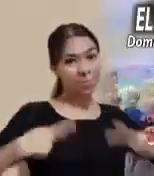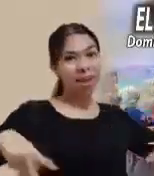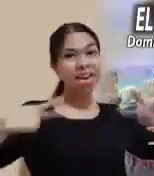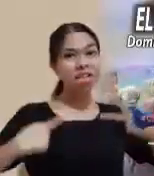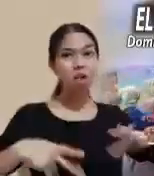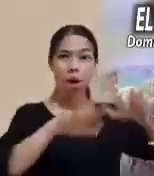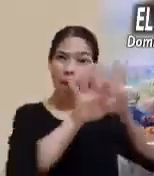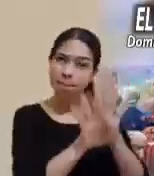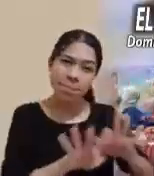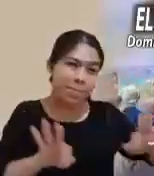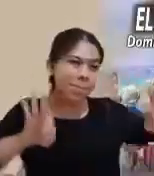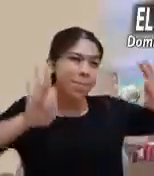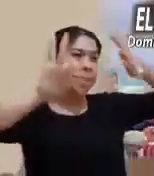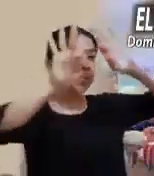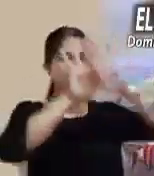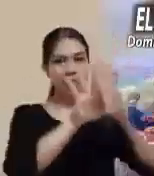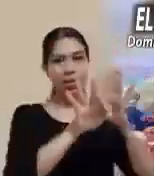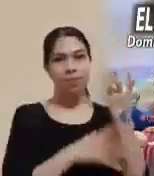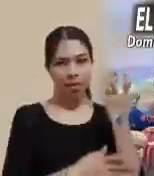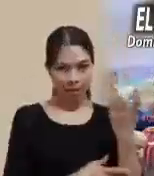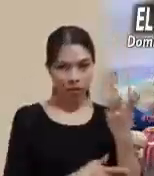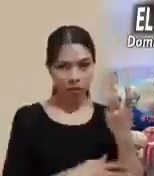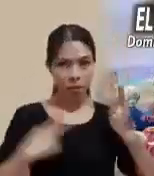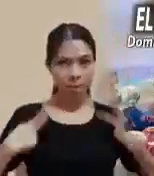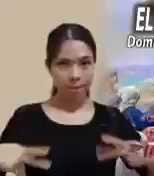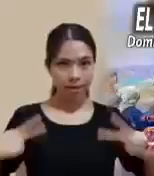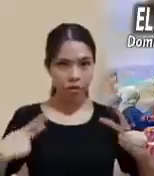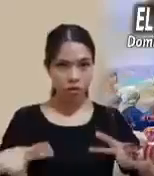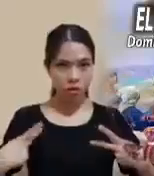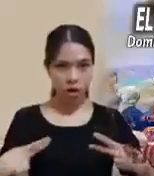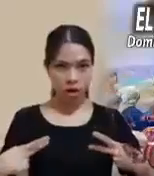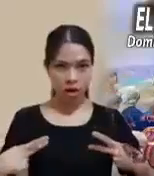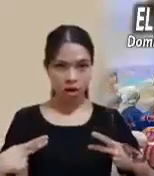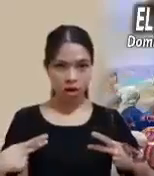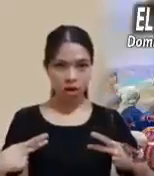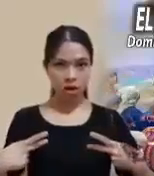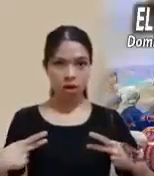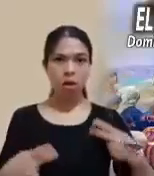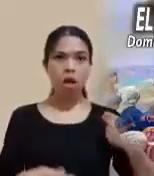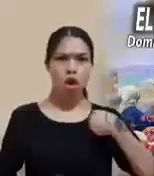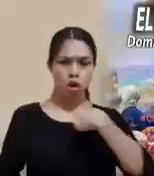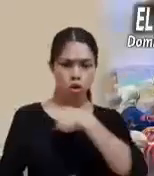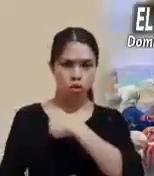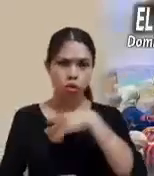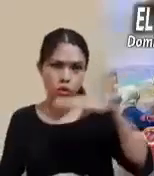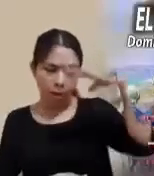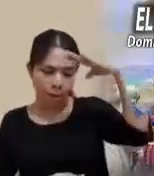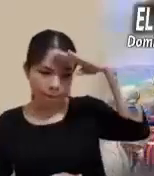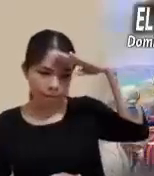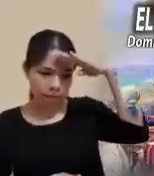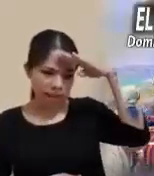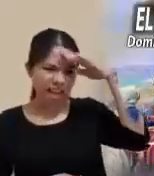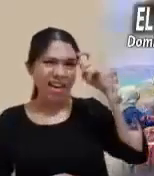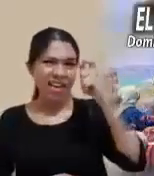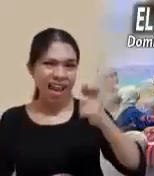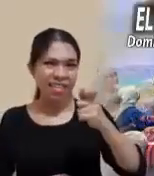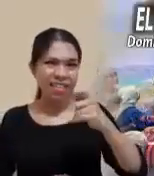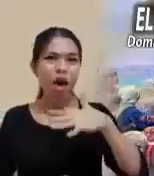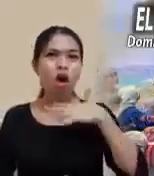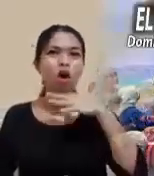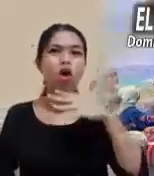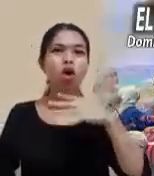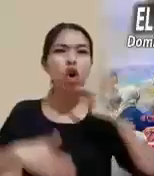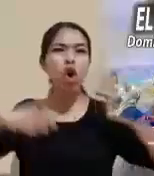de dinero, pero debemos examinarnos bien en nuestros pequeños o grandes fraudes, en la corrupción